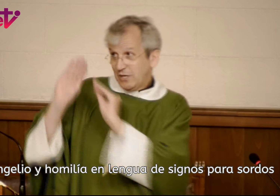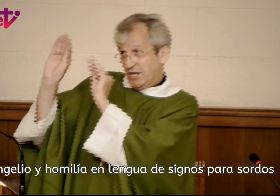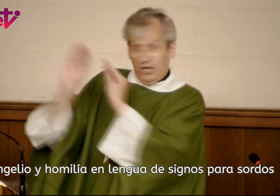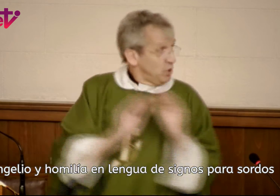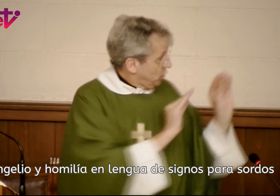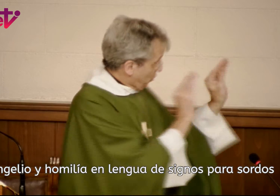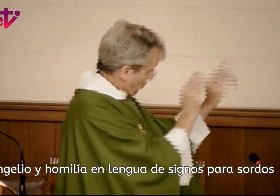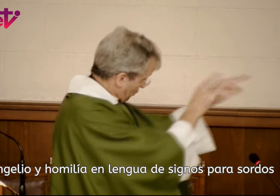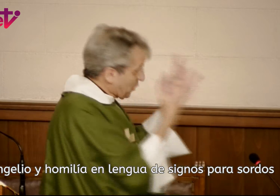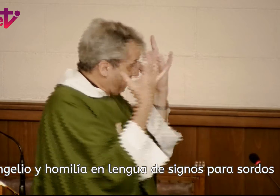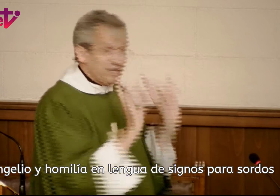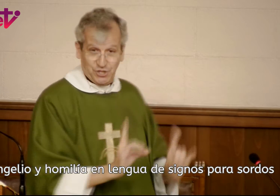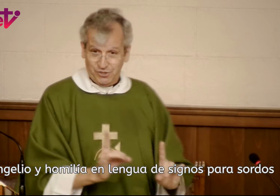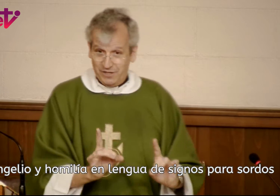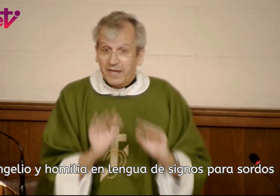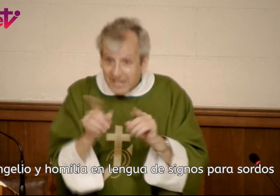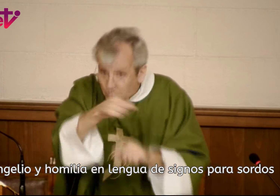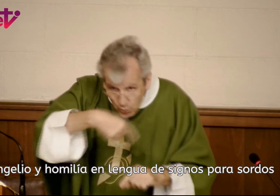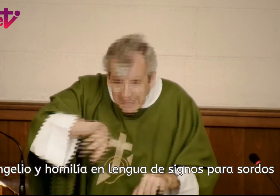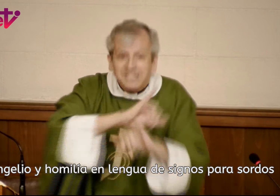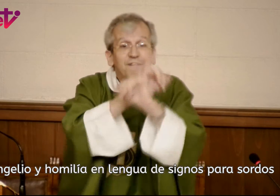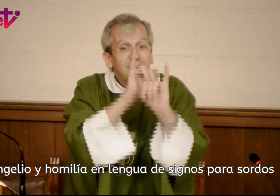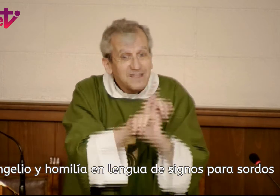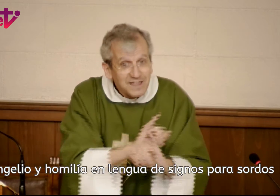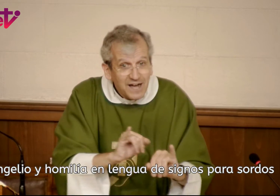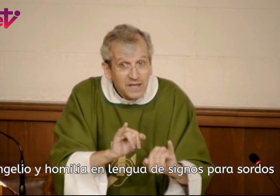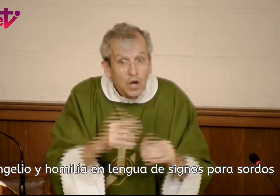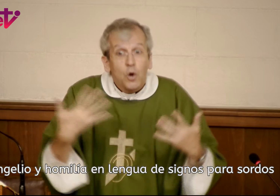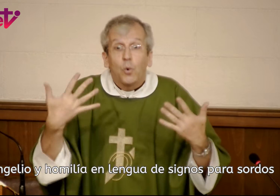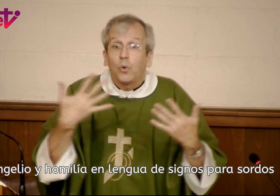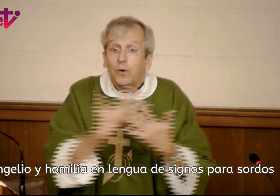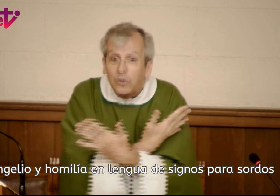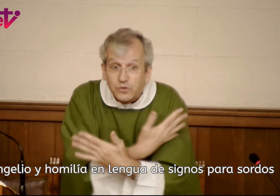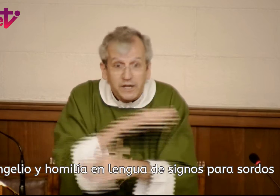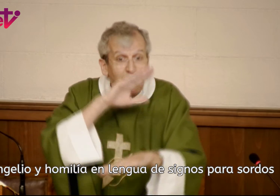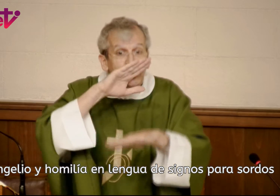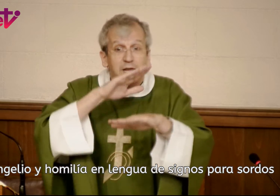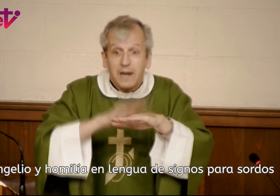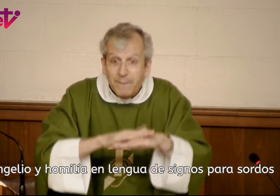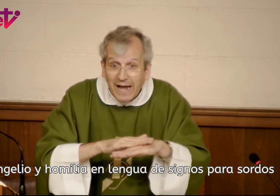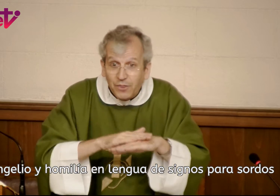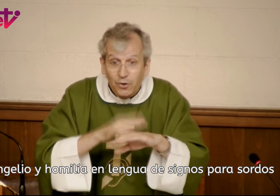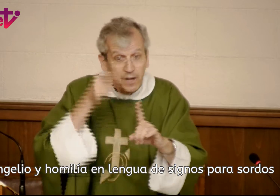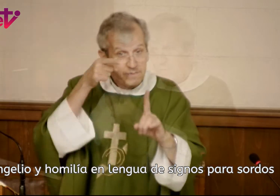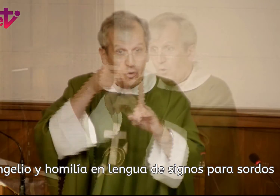es su capricho, es nuestra felicidad. Con lo cual, cuando nos equivocamos en el pecado del